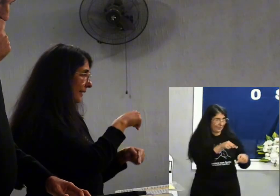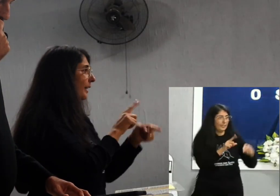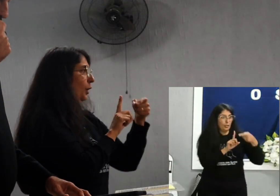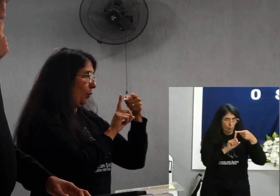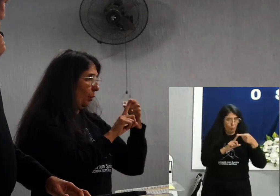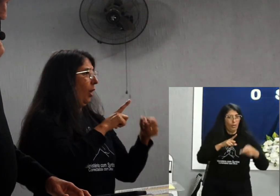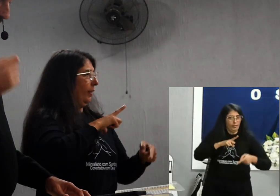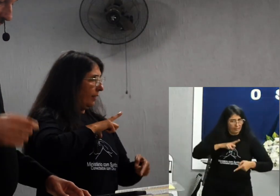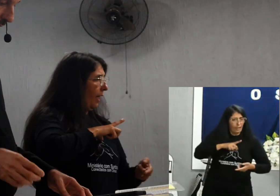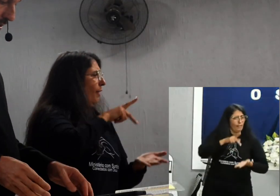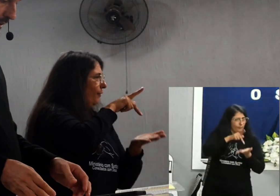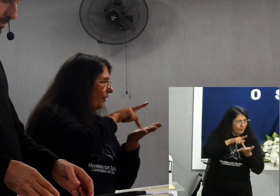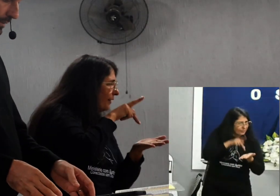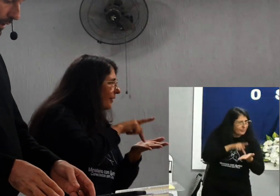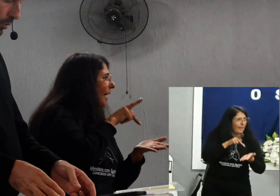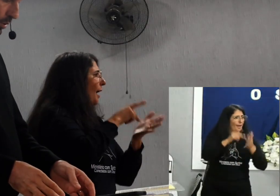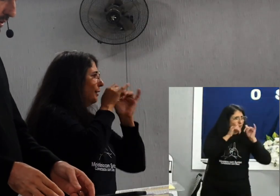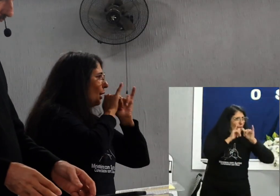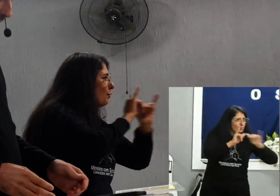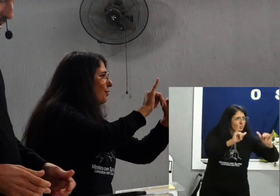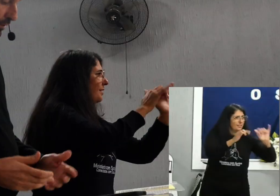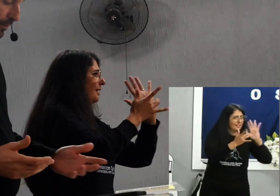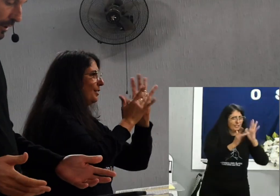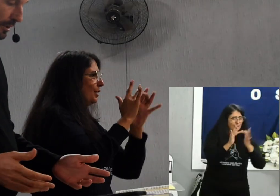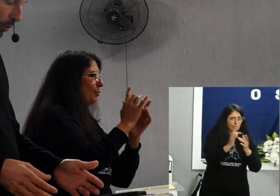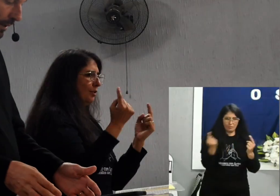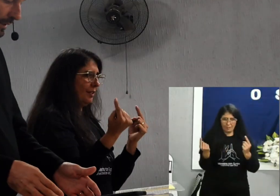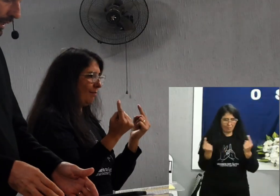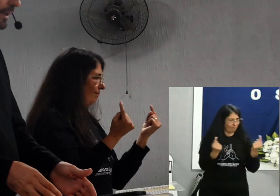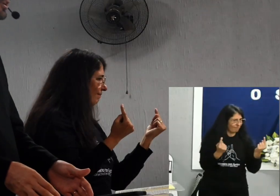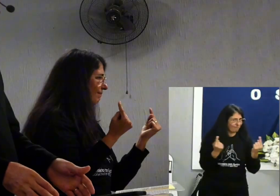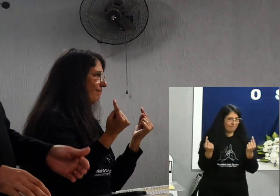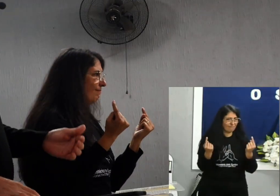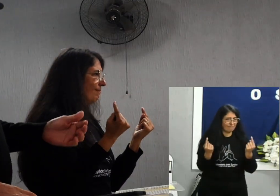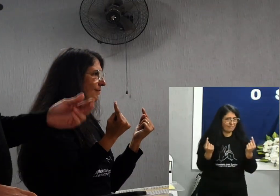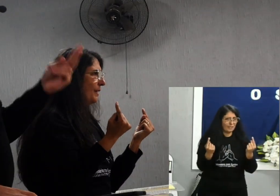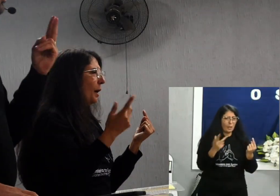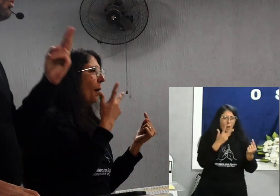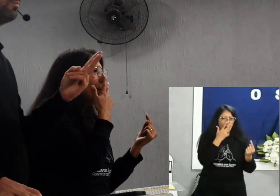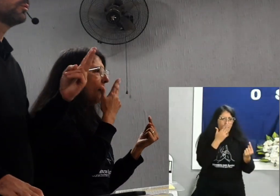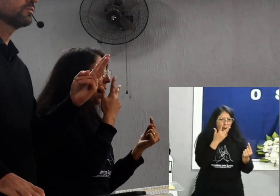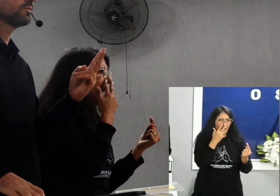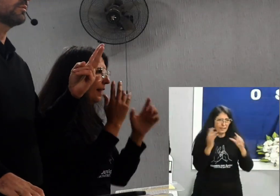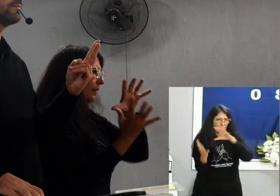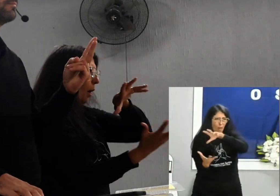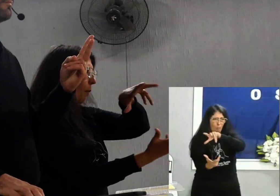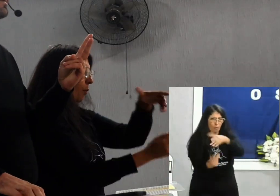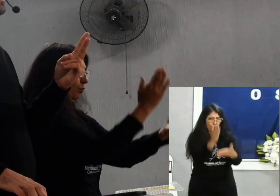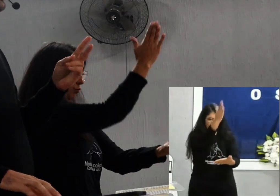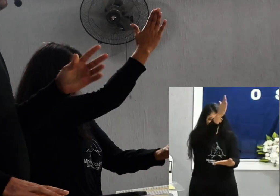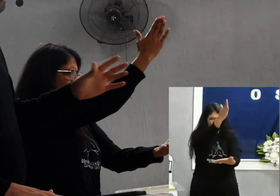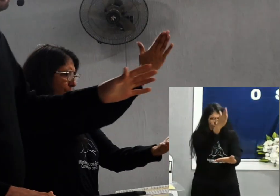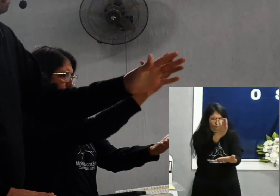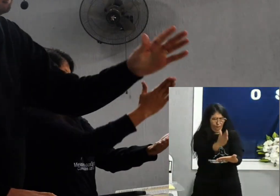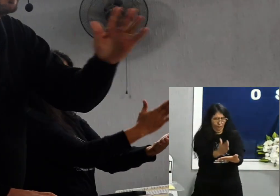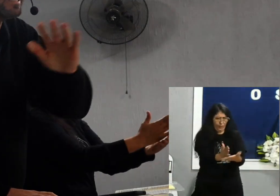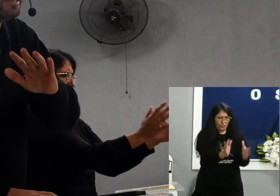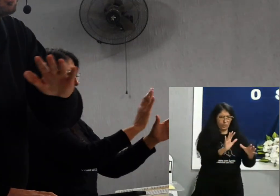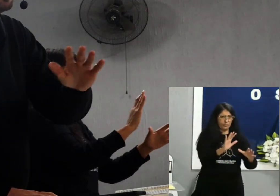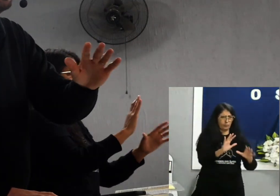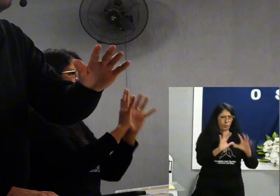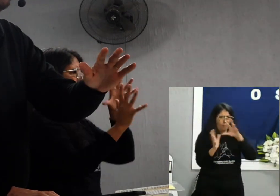E aqui, essa mensagem da cruz, ela divide a humanidade em dois grupos. Toda